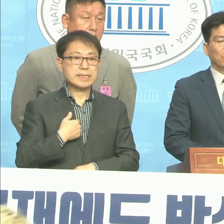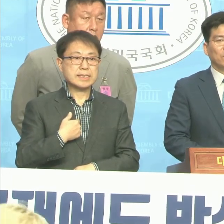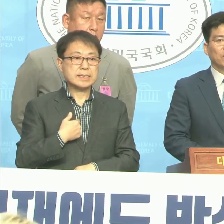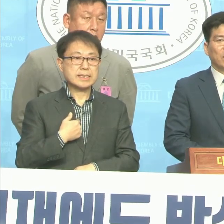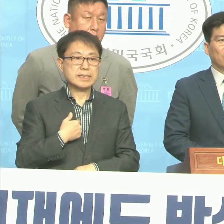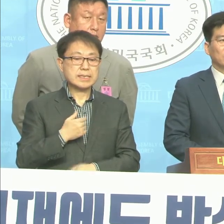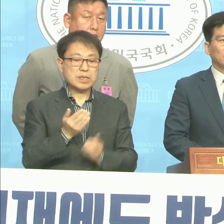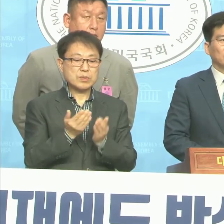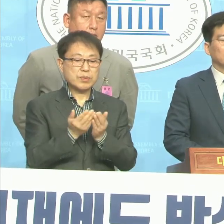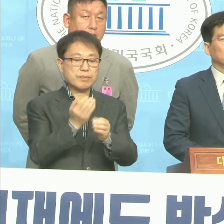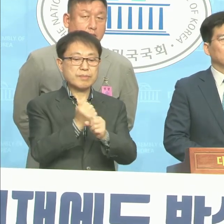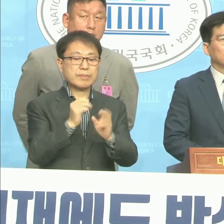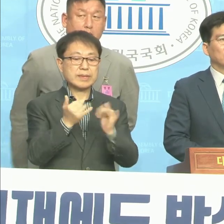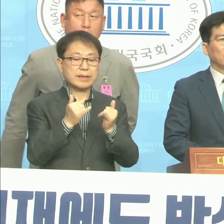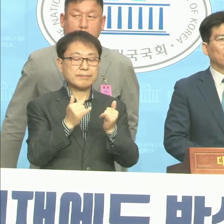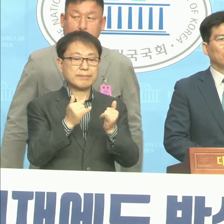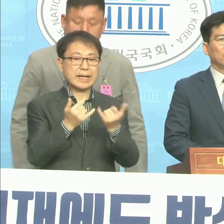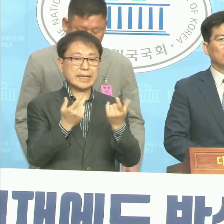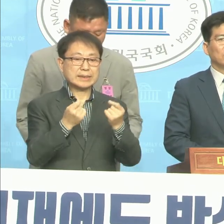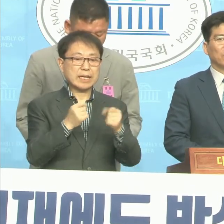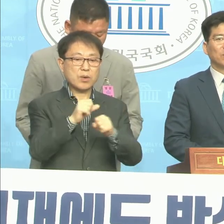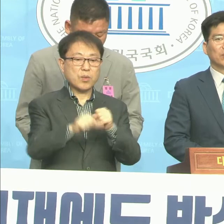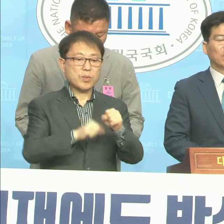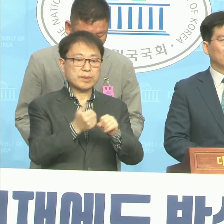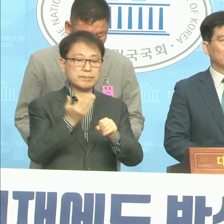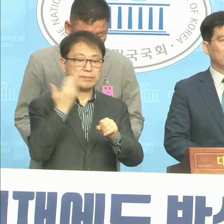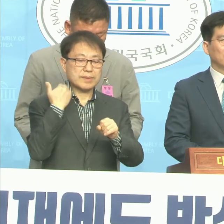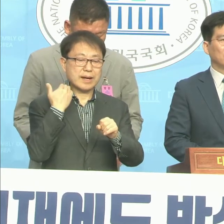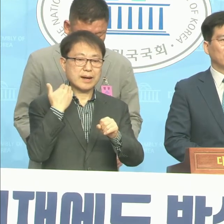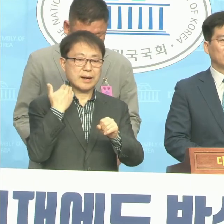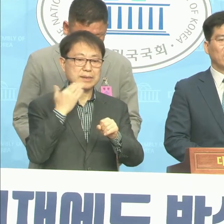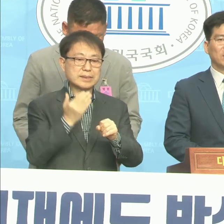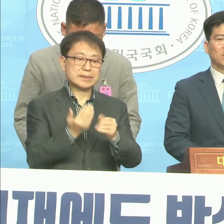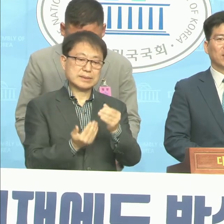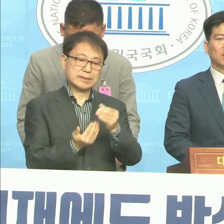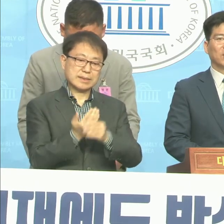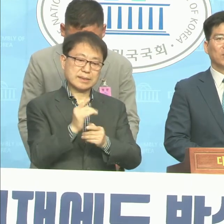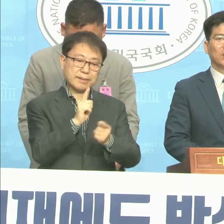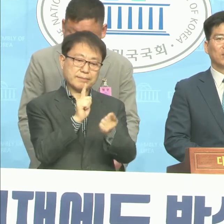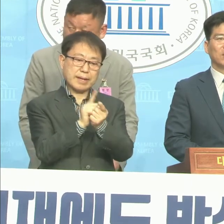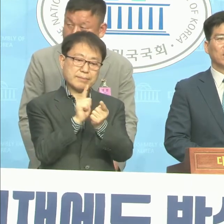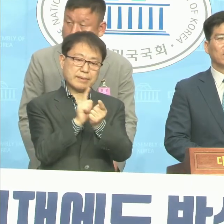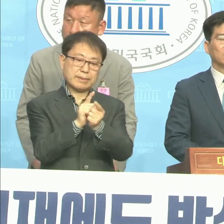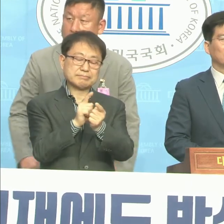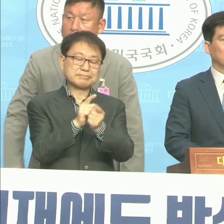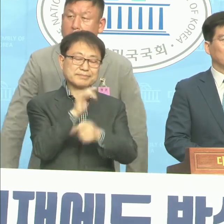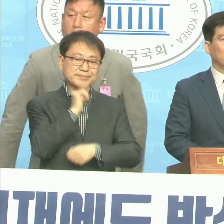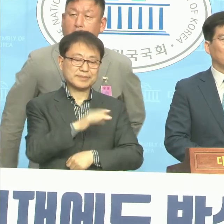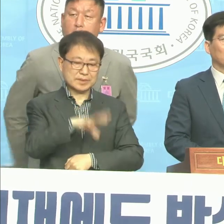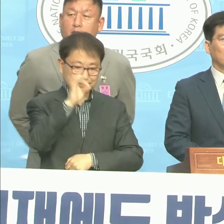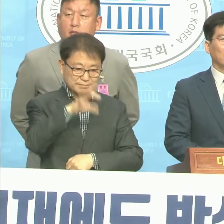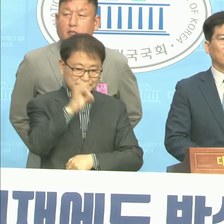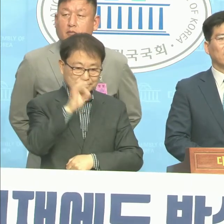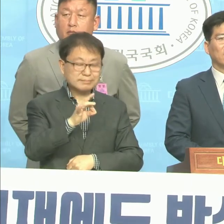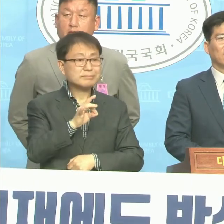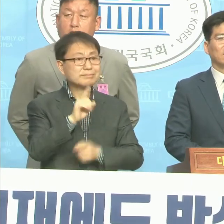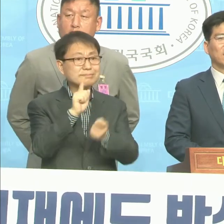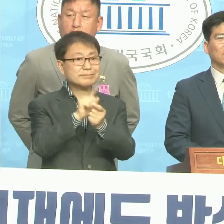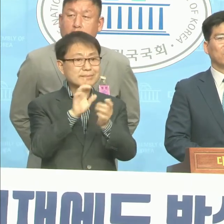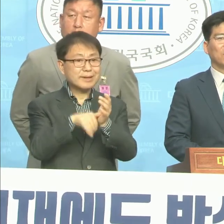이 조선소 분들하고 같이 한 5년 전부터 이 사건을 같이 해왔습니다 처음에 들었을 때는 어떻게